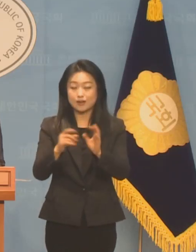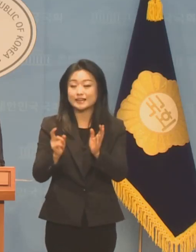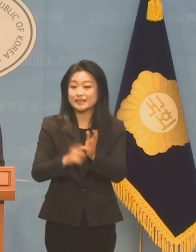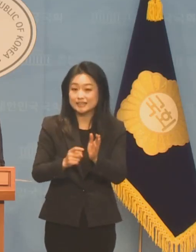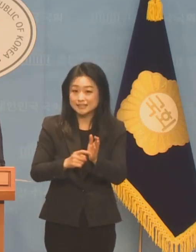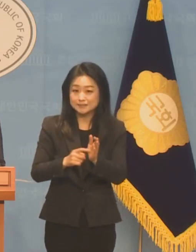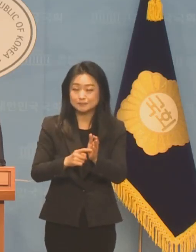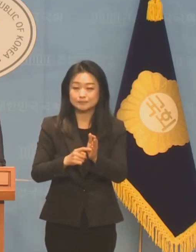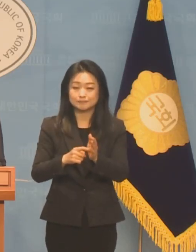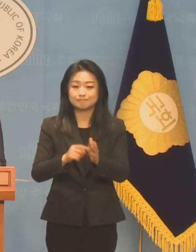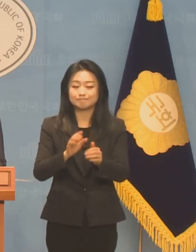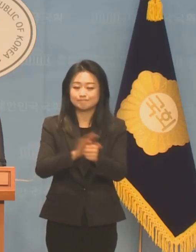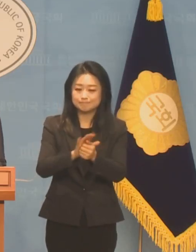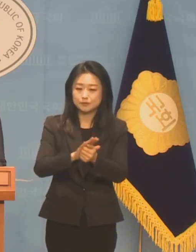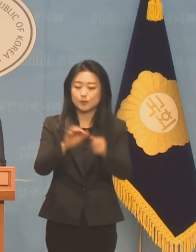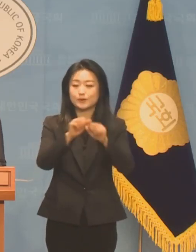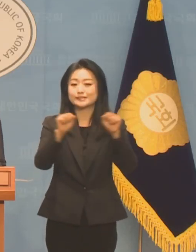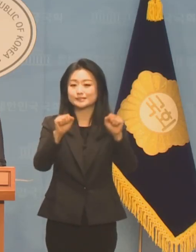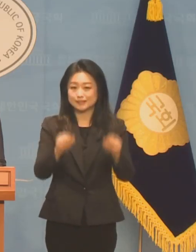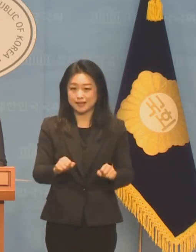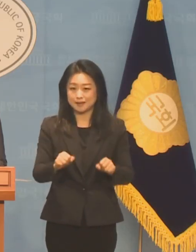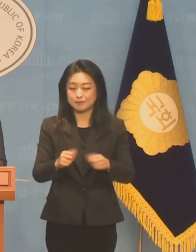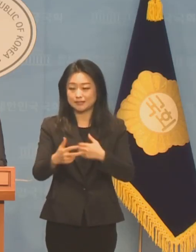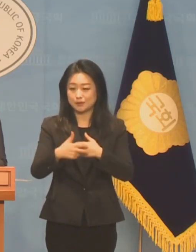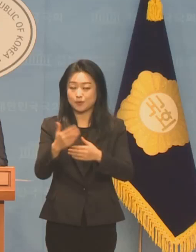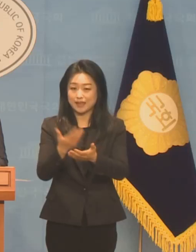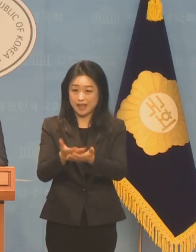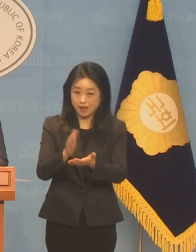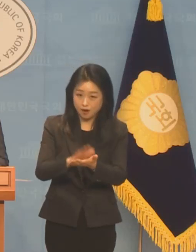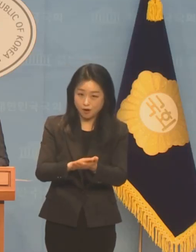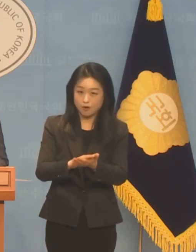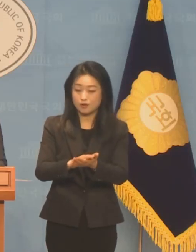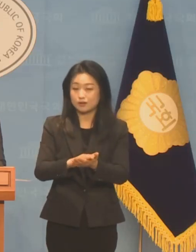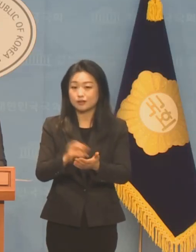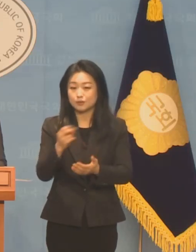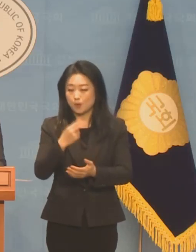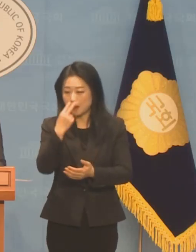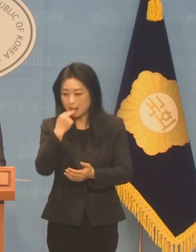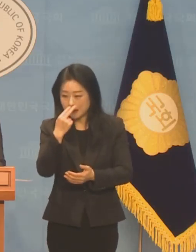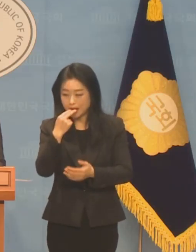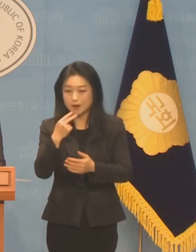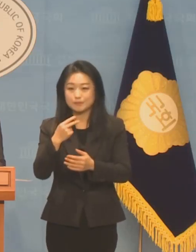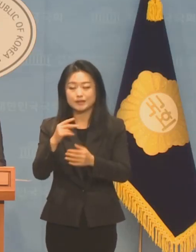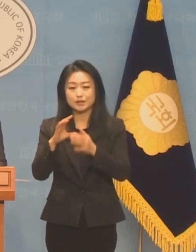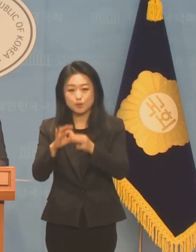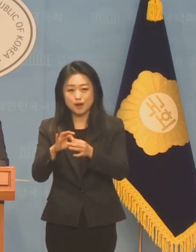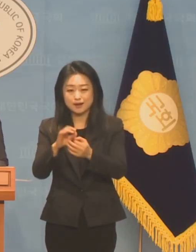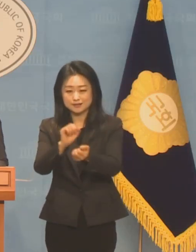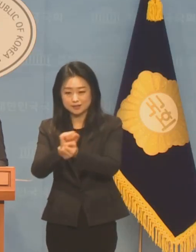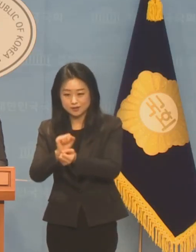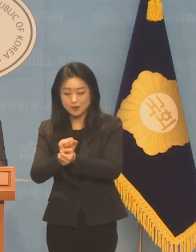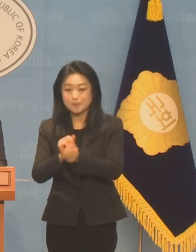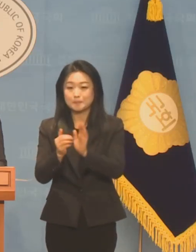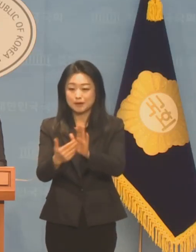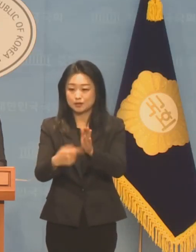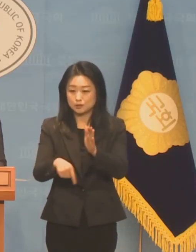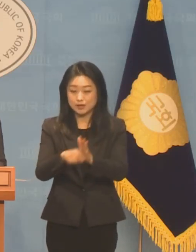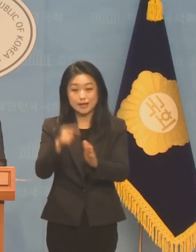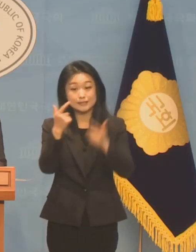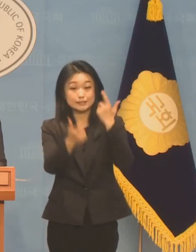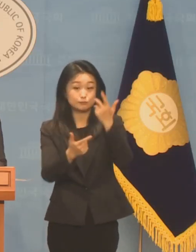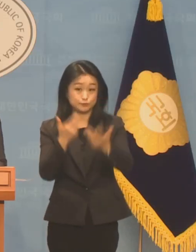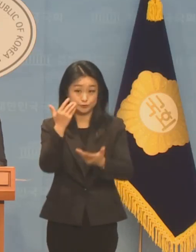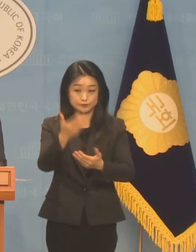의료 체계, 의료 개혁 추진 현황, 호흡기 감염병 유행 대응 점검에 대한 현안